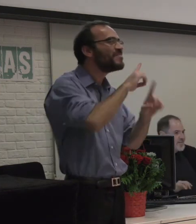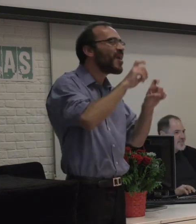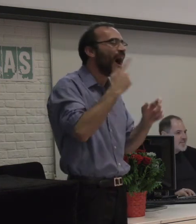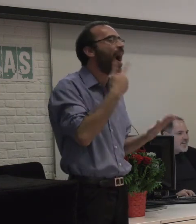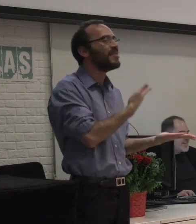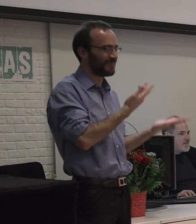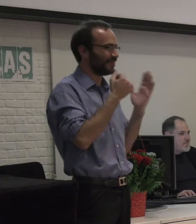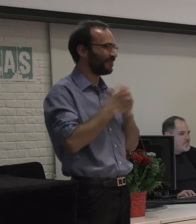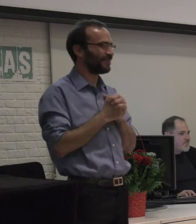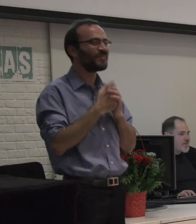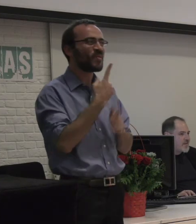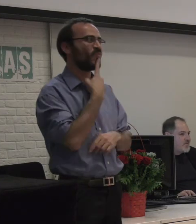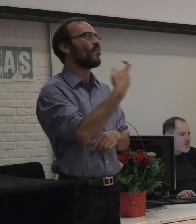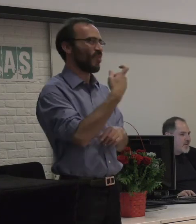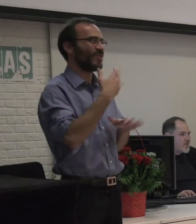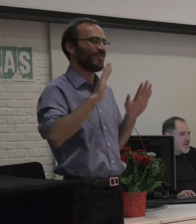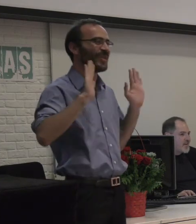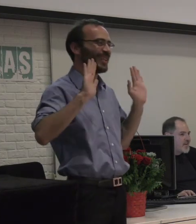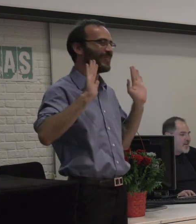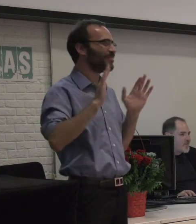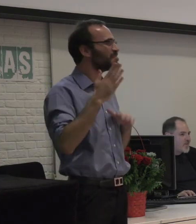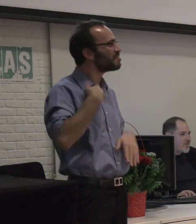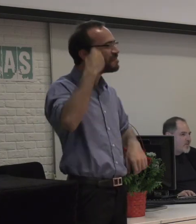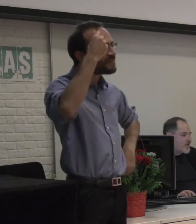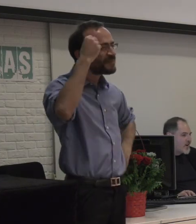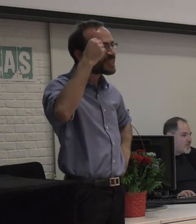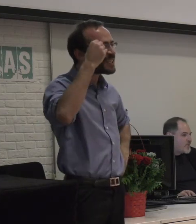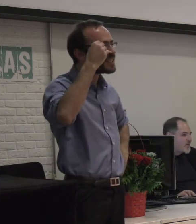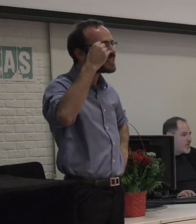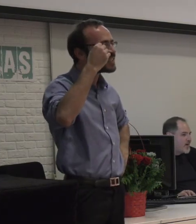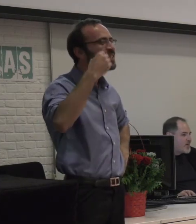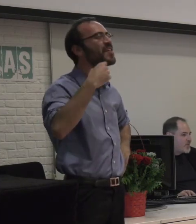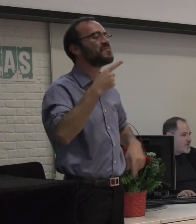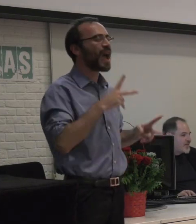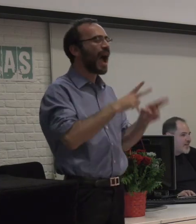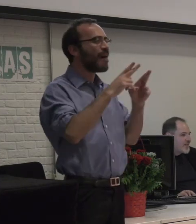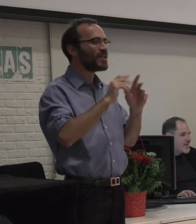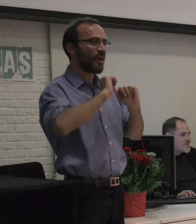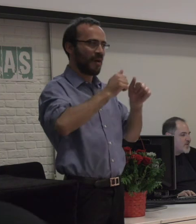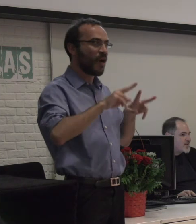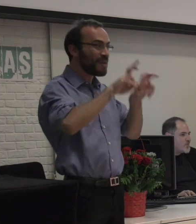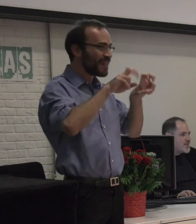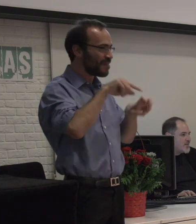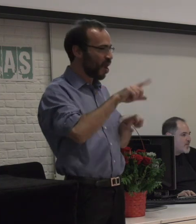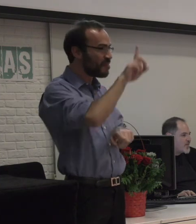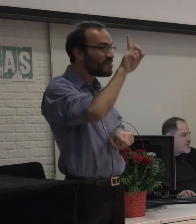Pues yo creo que me voy a quedar con el capítulo que abre el libro, que son las huellas de Leonardo en